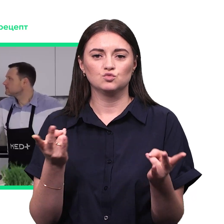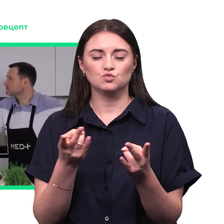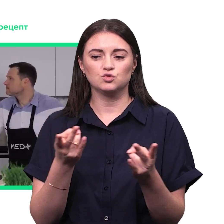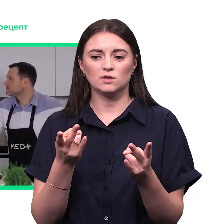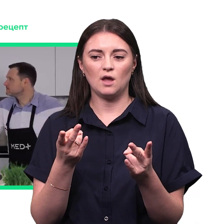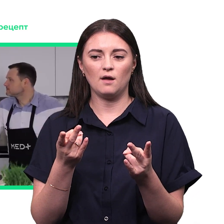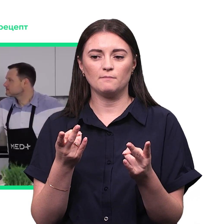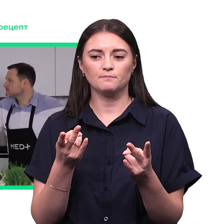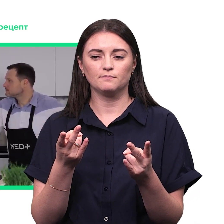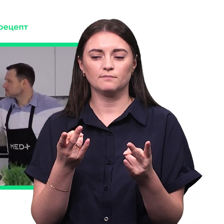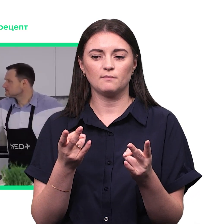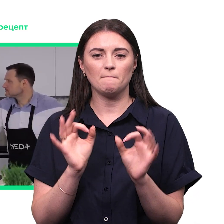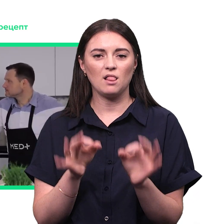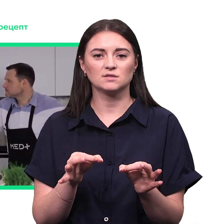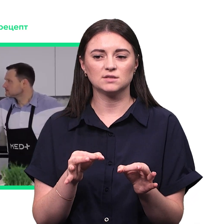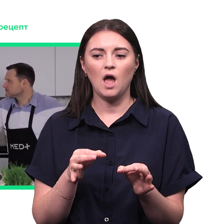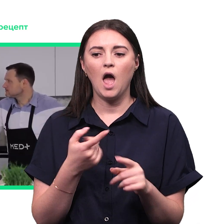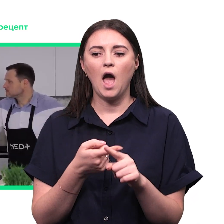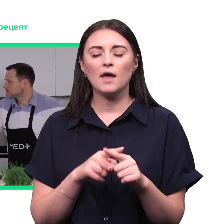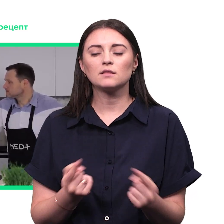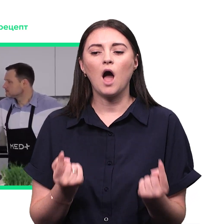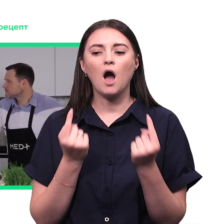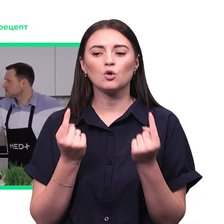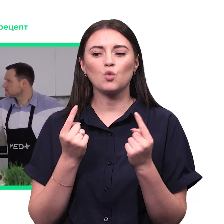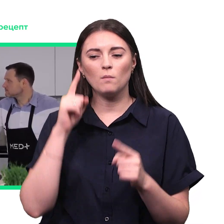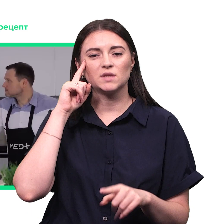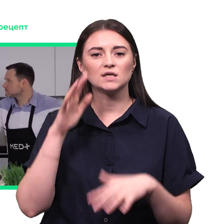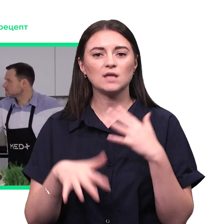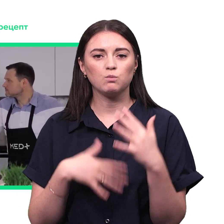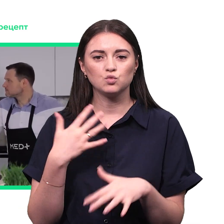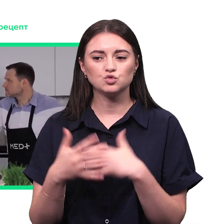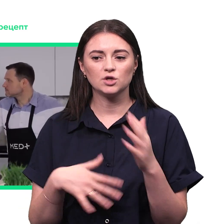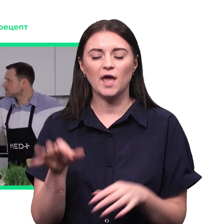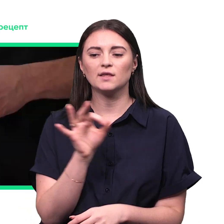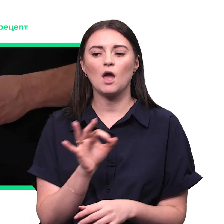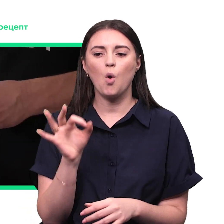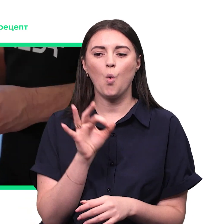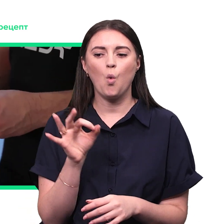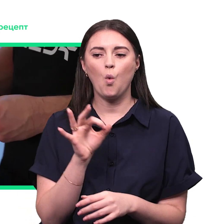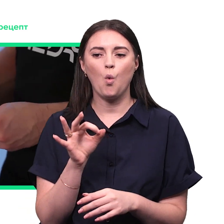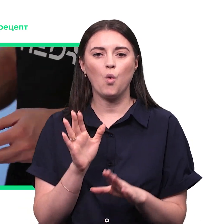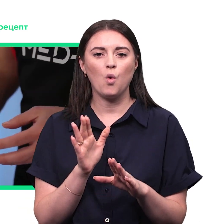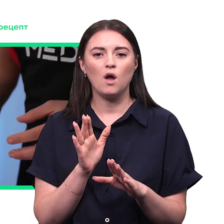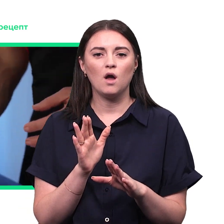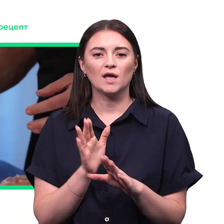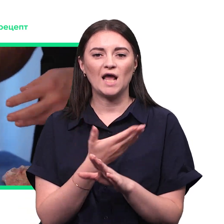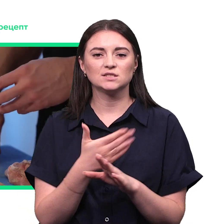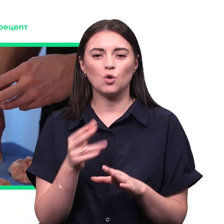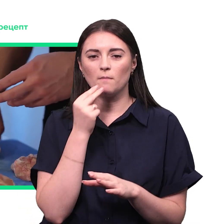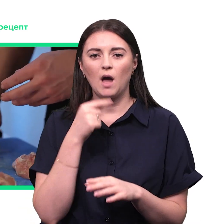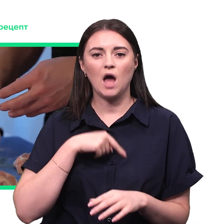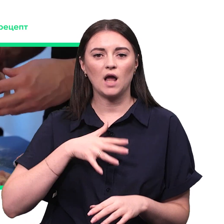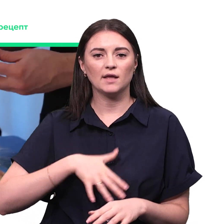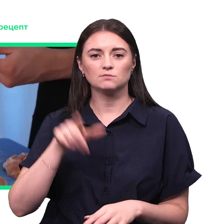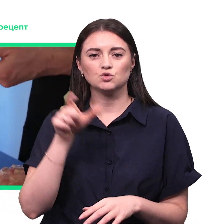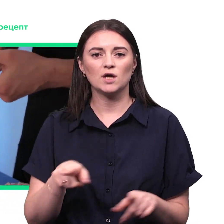это абсолютно огромное заблуждение о разделенном питании. Организм человека